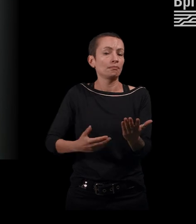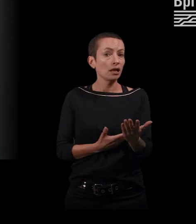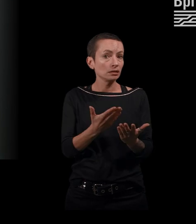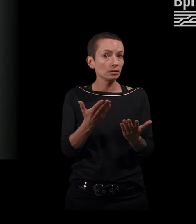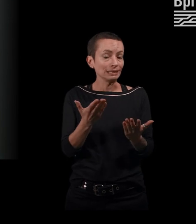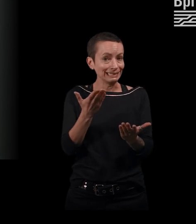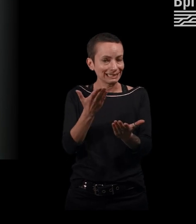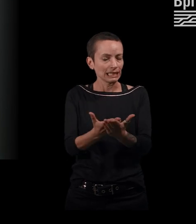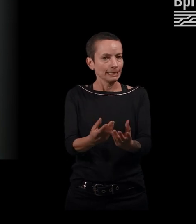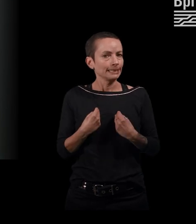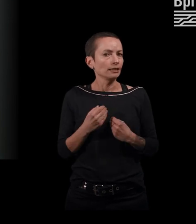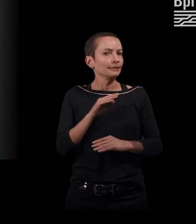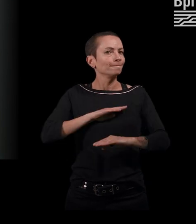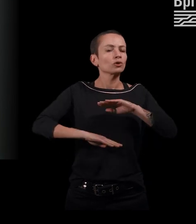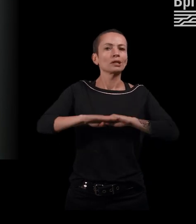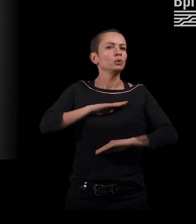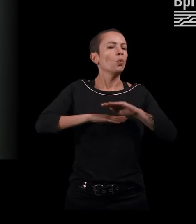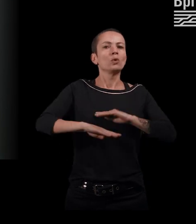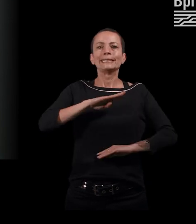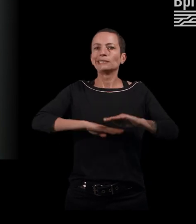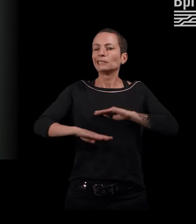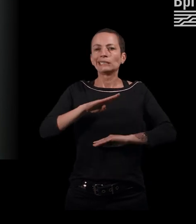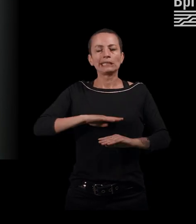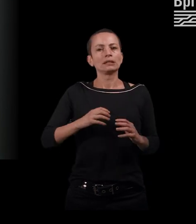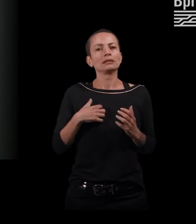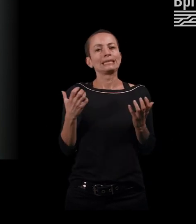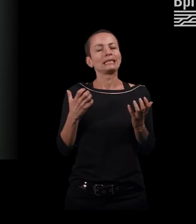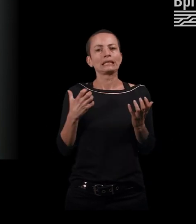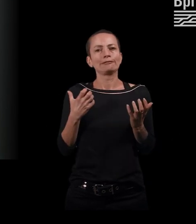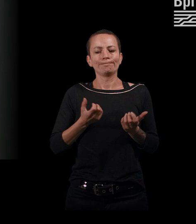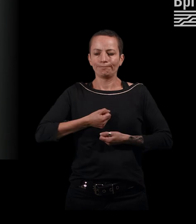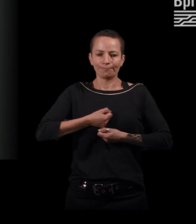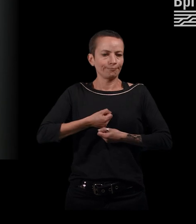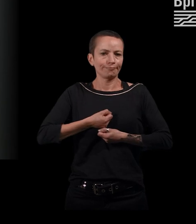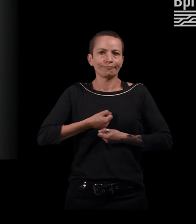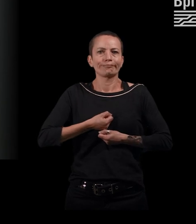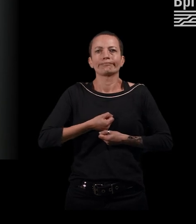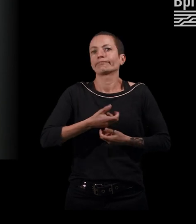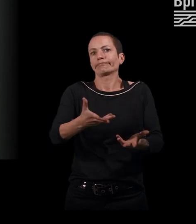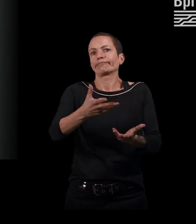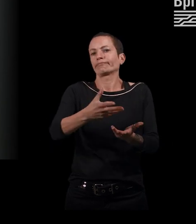Et c'est cette frustration-là que j'ai essayé